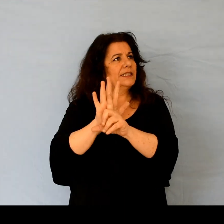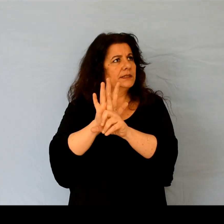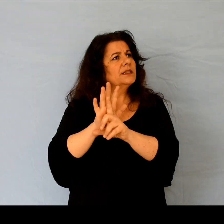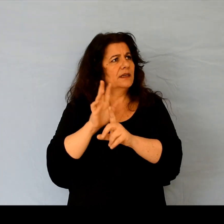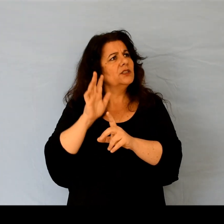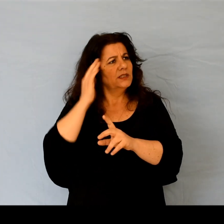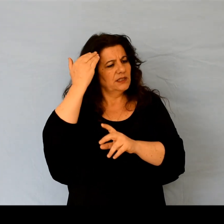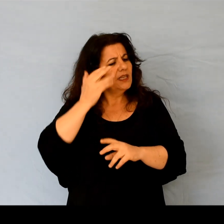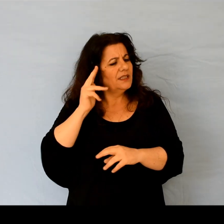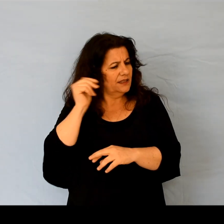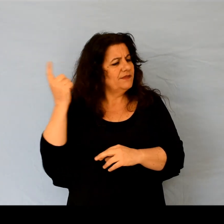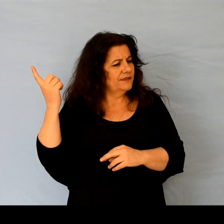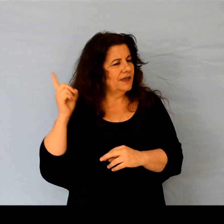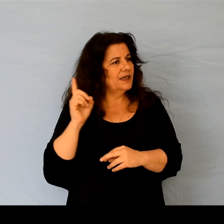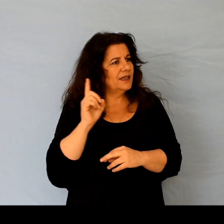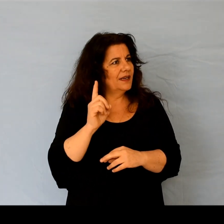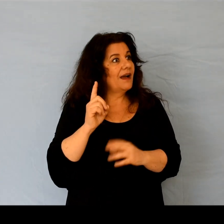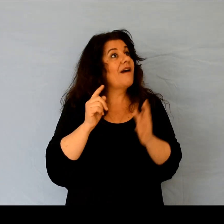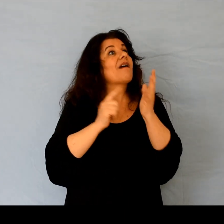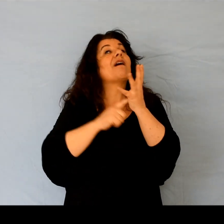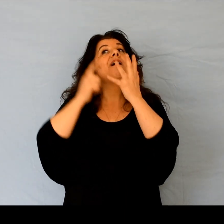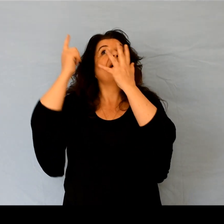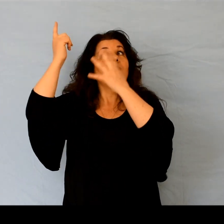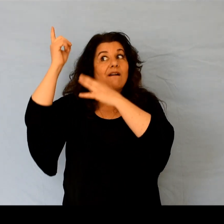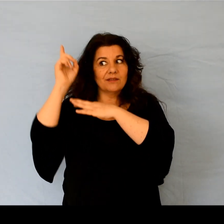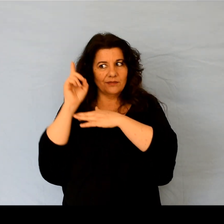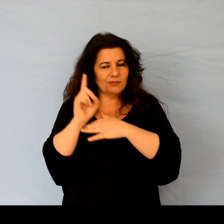viendra, c'est lui qui nous fera connaître toutes ces choses. »